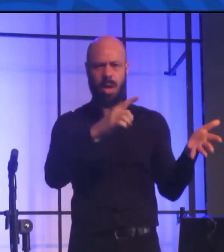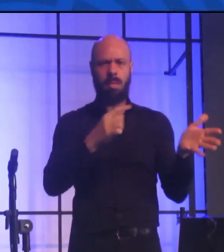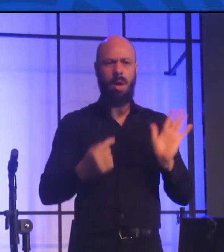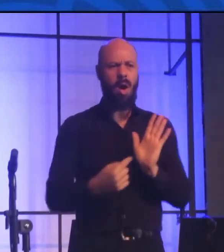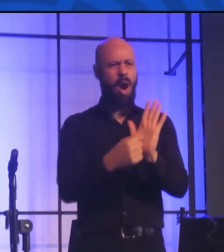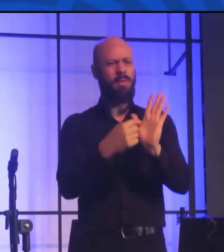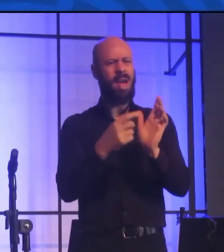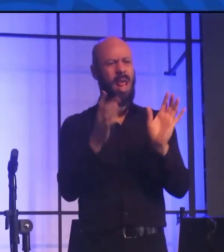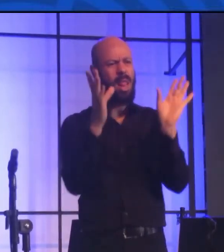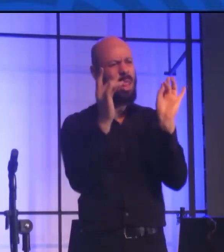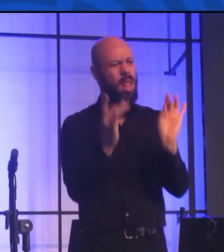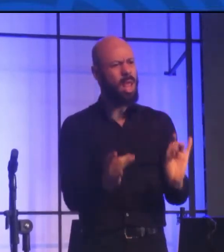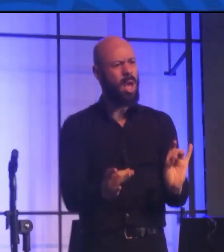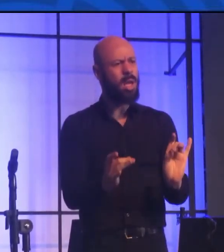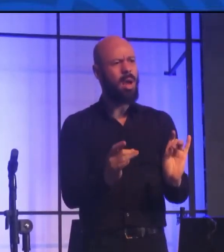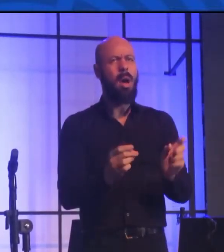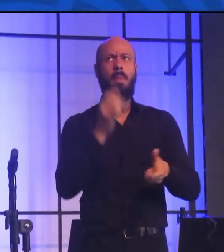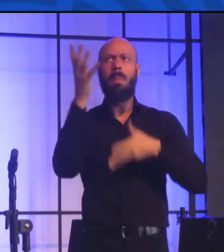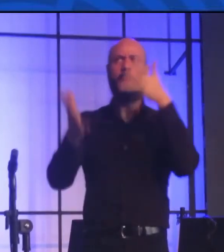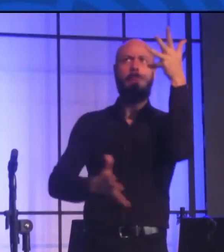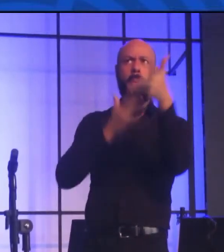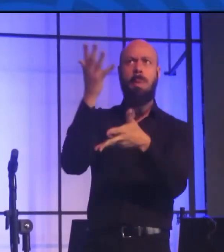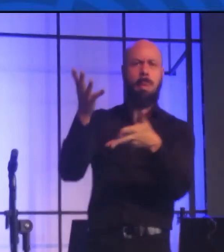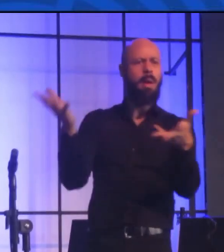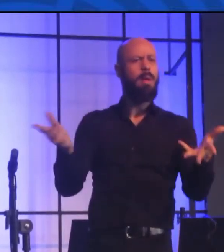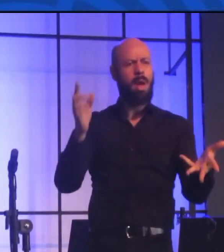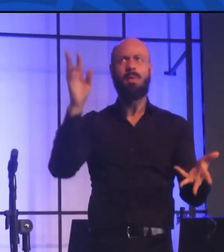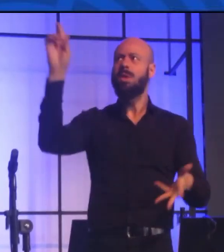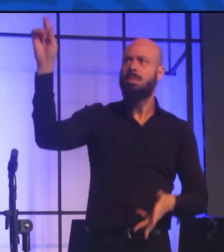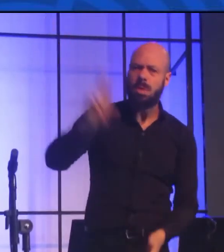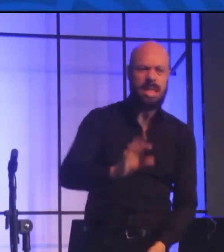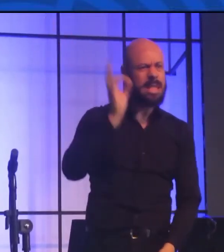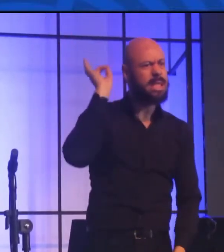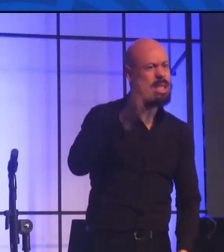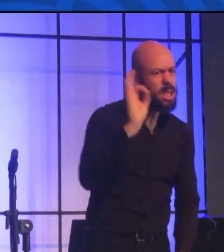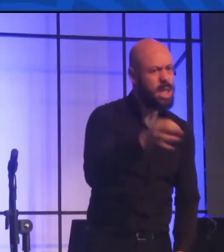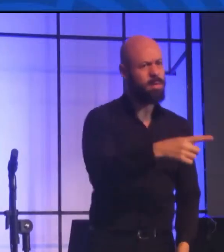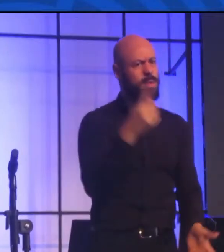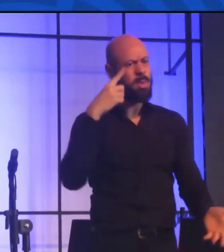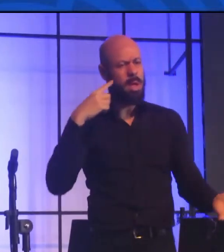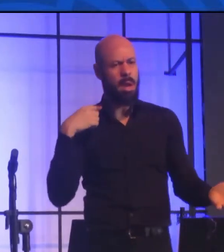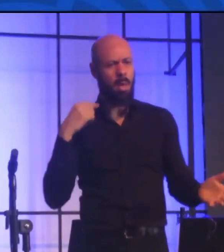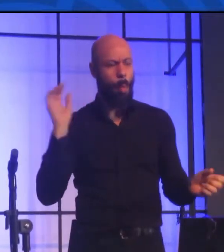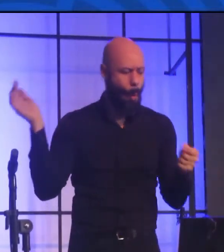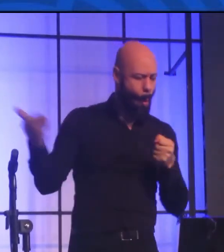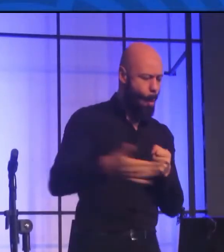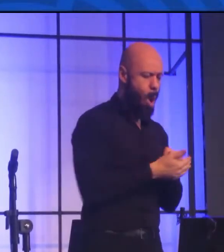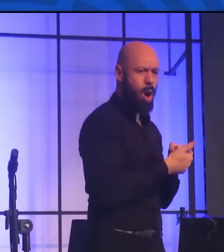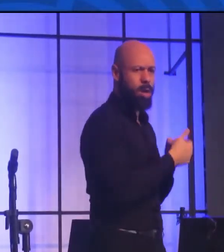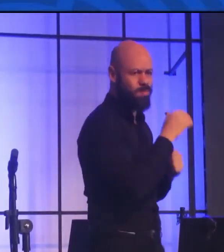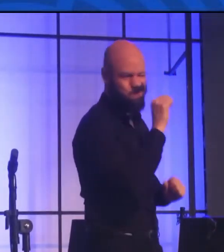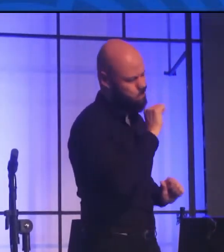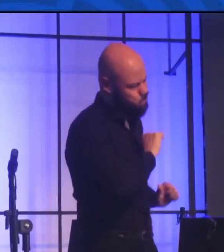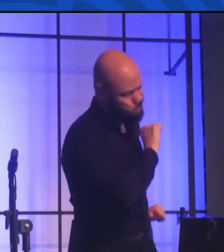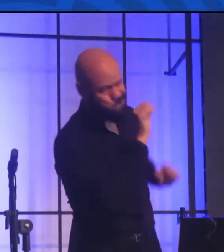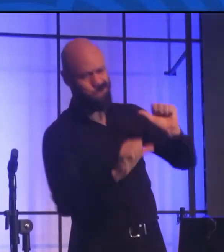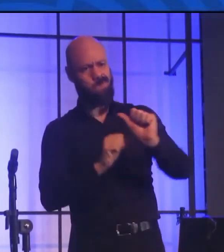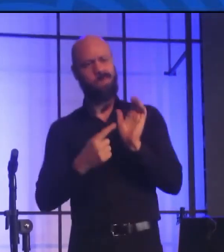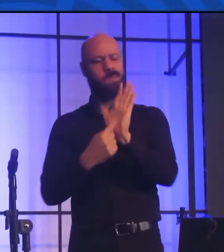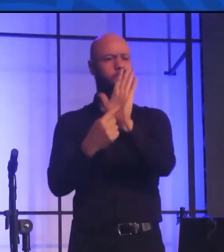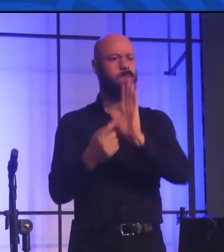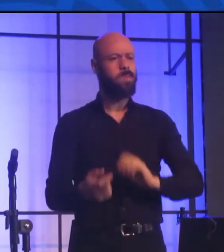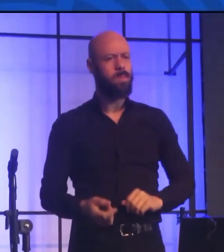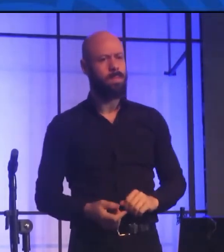Ele, mostre a Ele, e Deus vai fazer flutuar, erguer, e você vai pegar isso e vai agir e vai reconstruir.